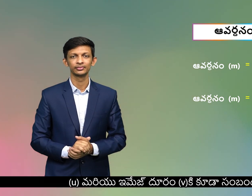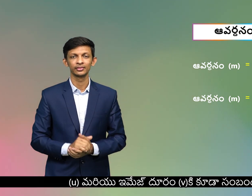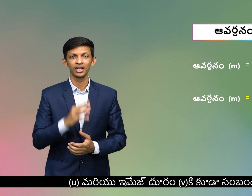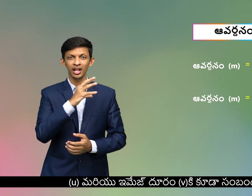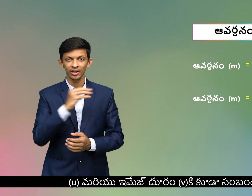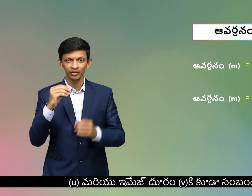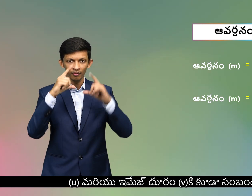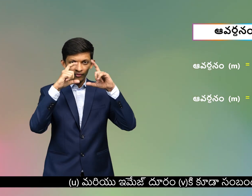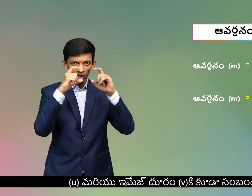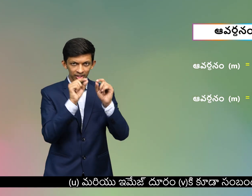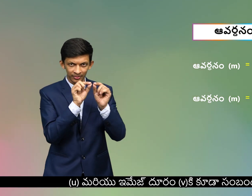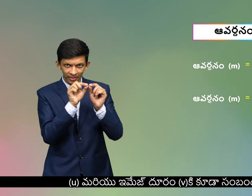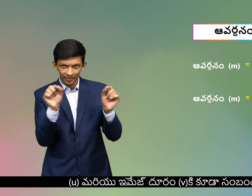కూడా సంబంధించినది.